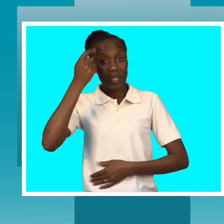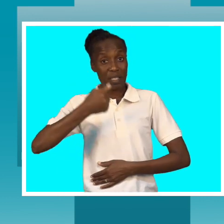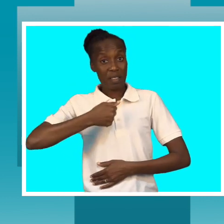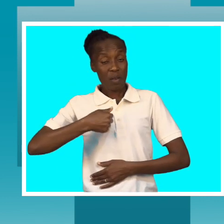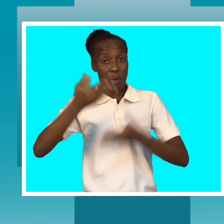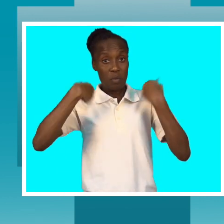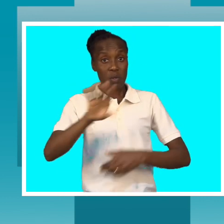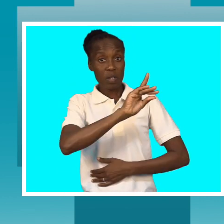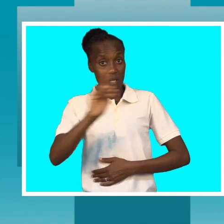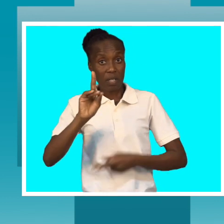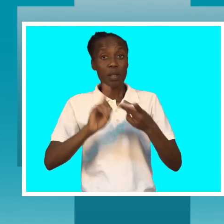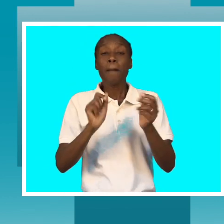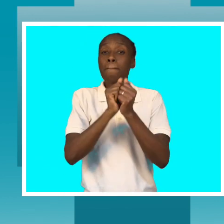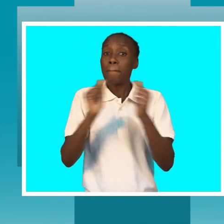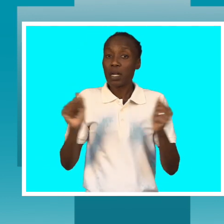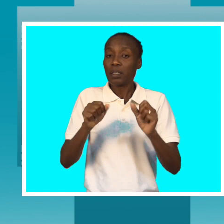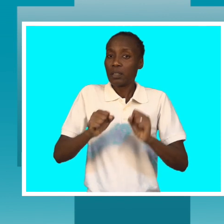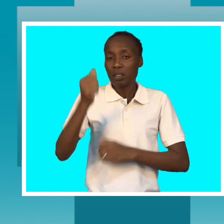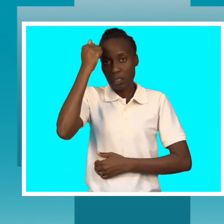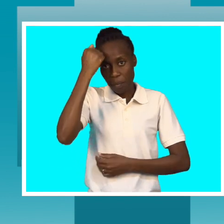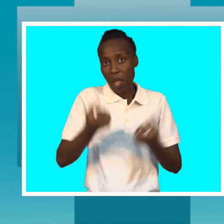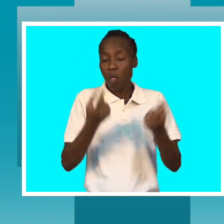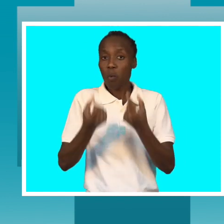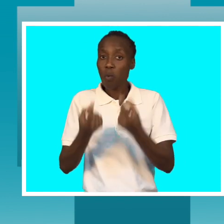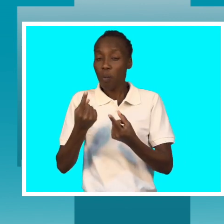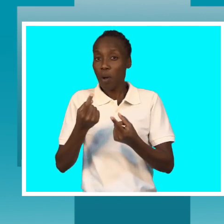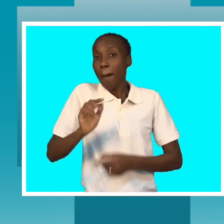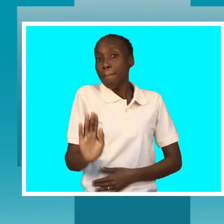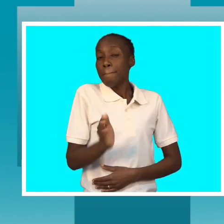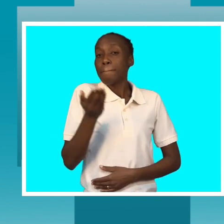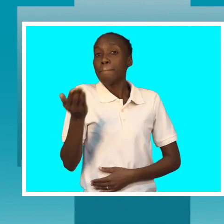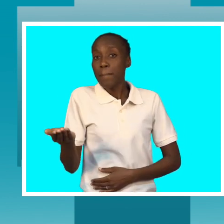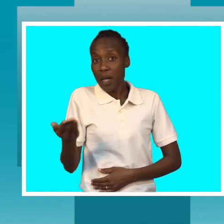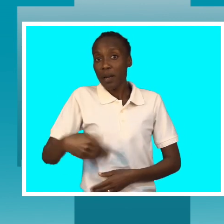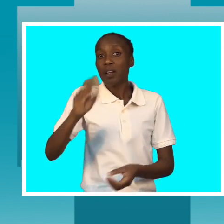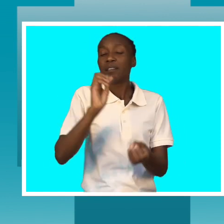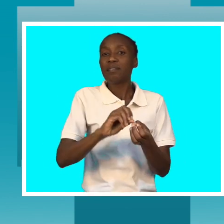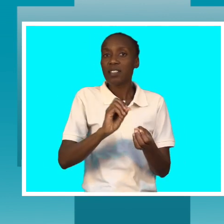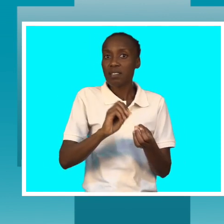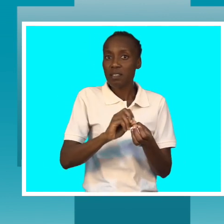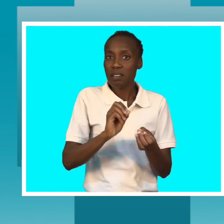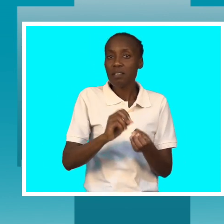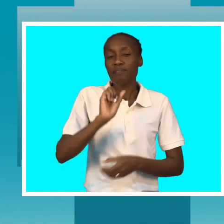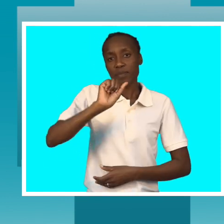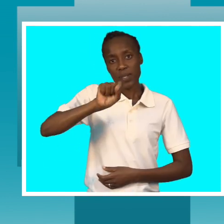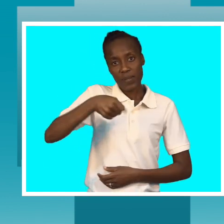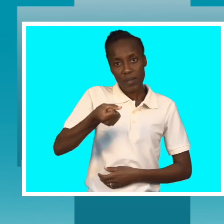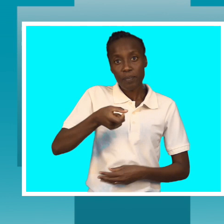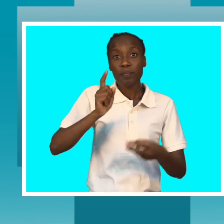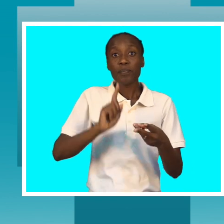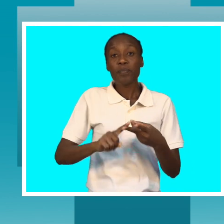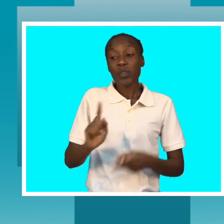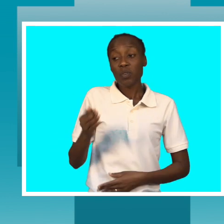Sim. Você saber que eu sou deficiente, mas tenho que saber alguma coisa